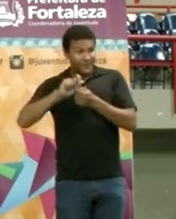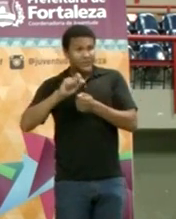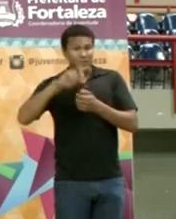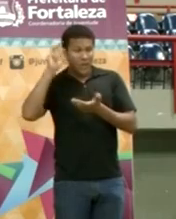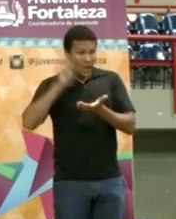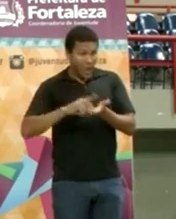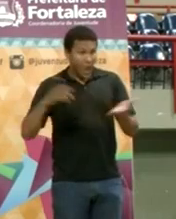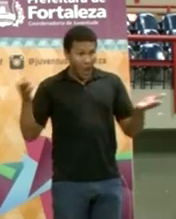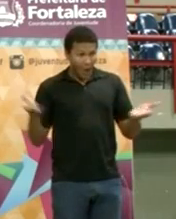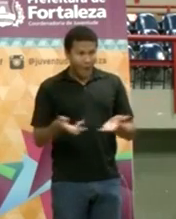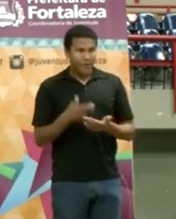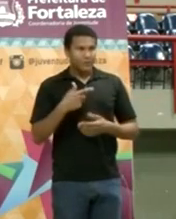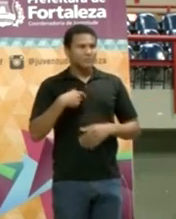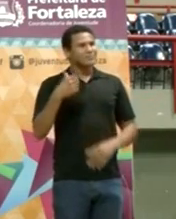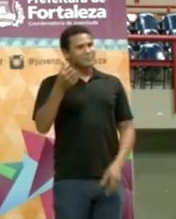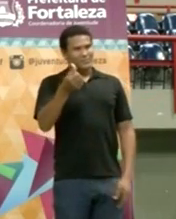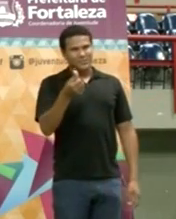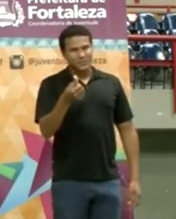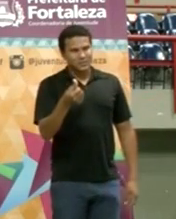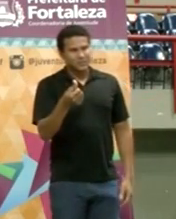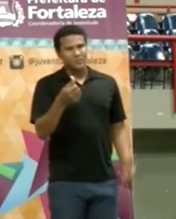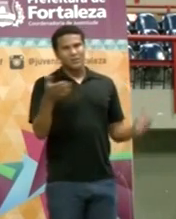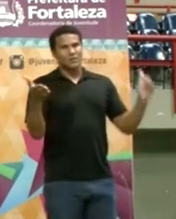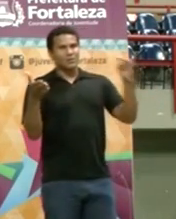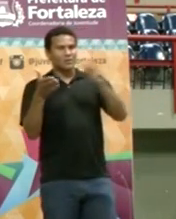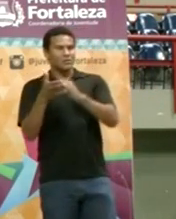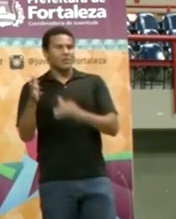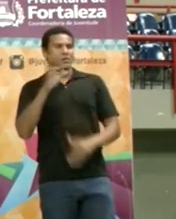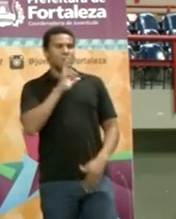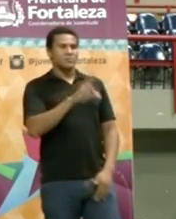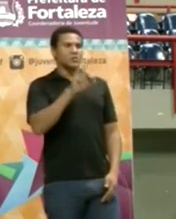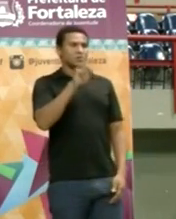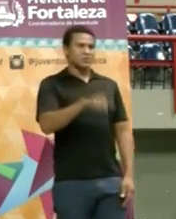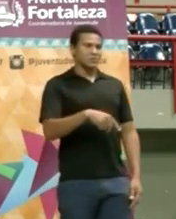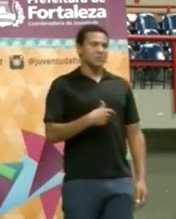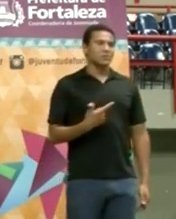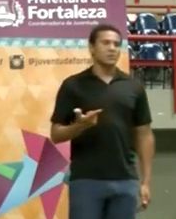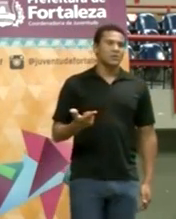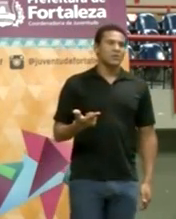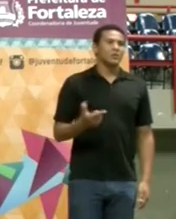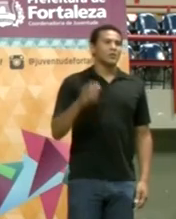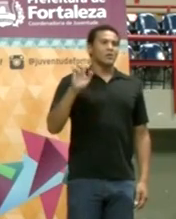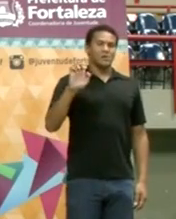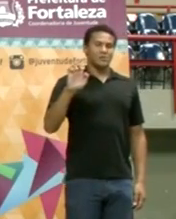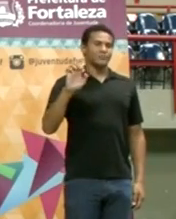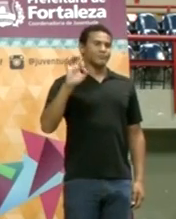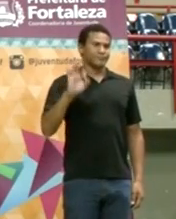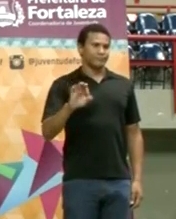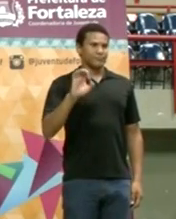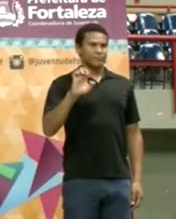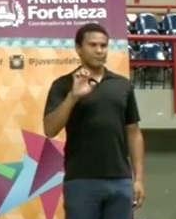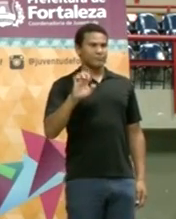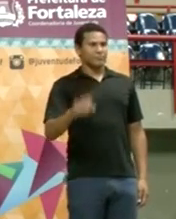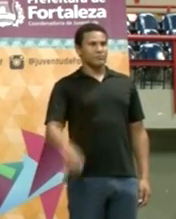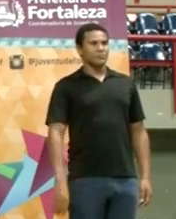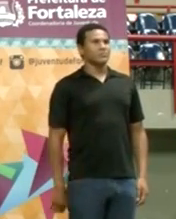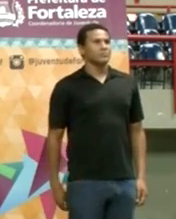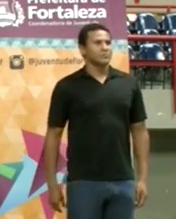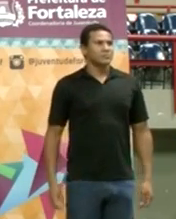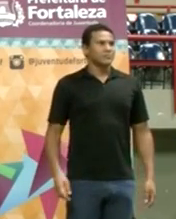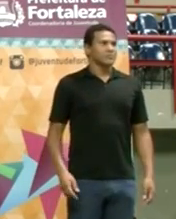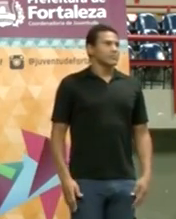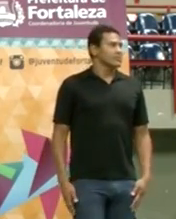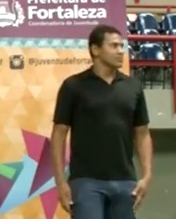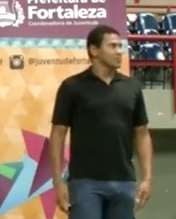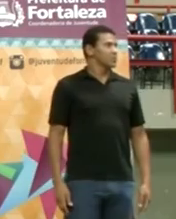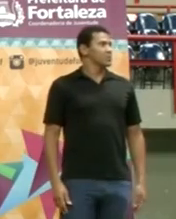acontecer, logicamente, no item 6. Então seria a nossa resposta, o item E de elefante, tá? Essa